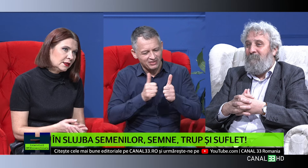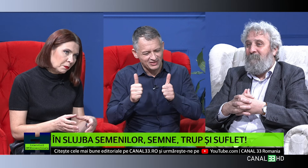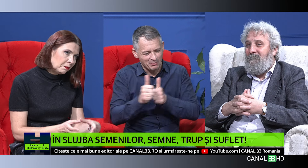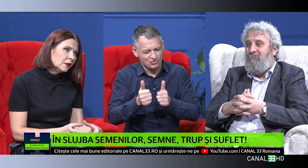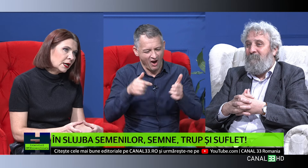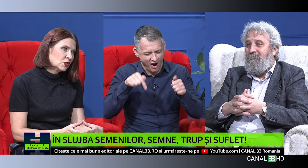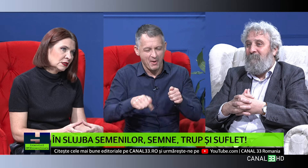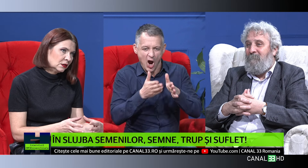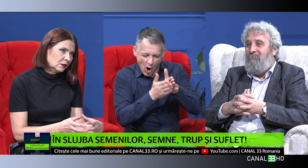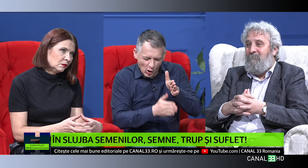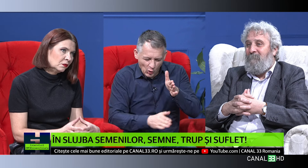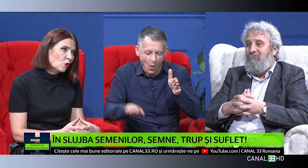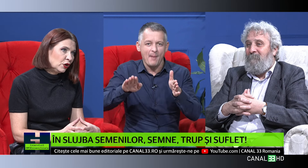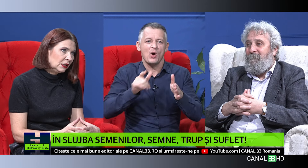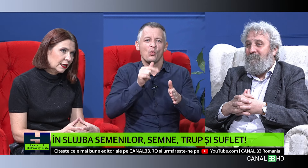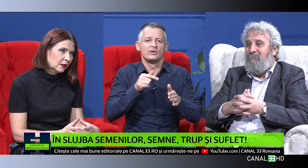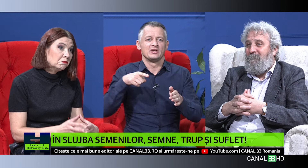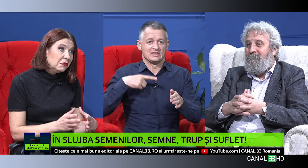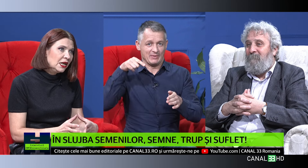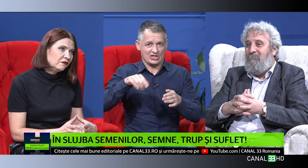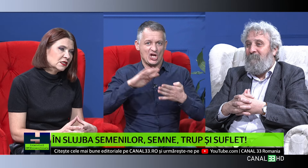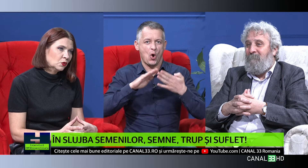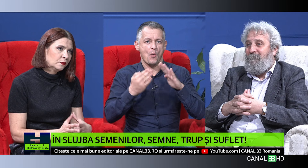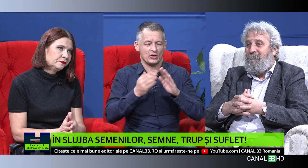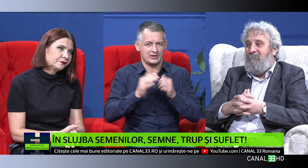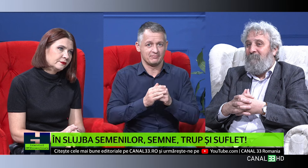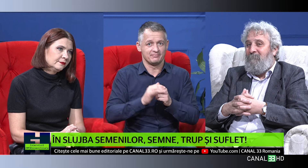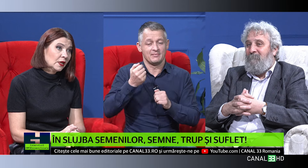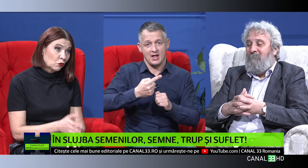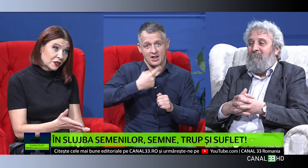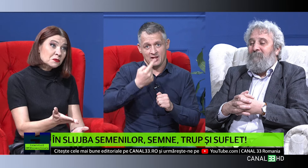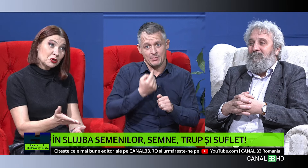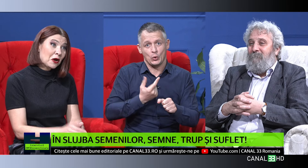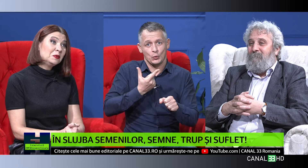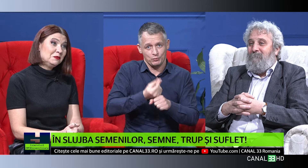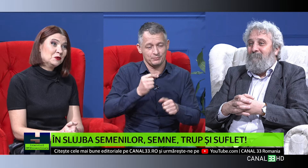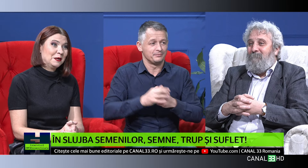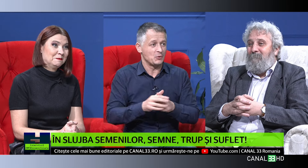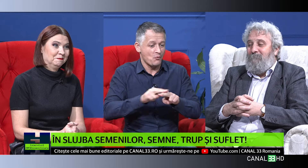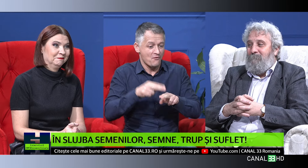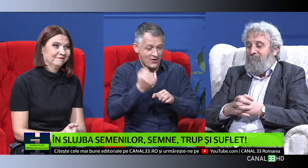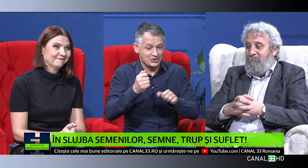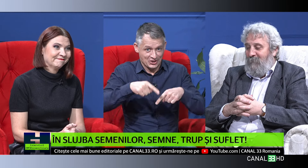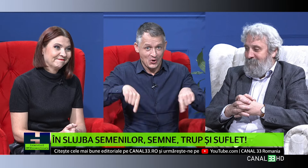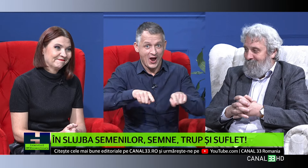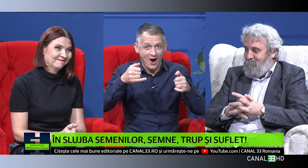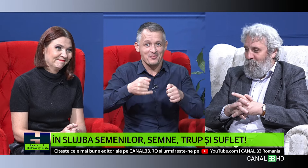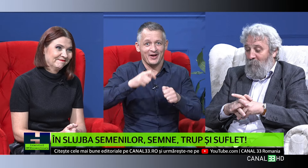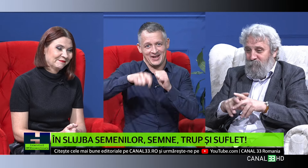suntem în această comunitate. Bilingvismul. Cum facem și noi acum în emisiune. Da. Cu